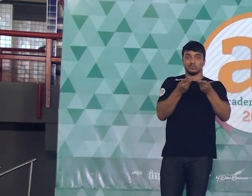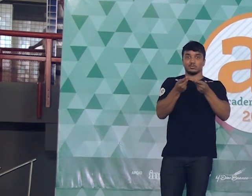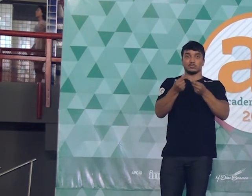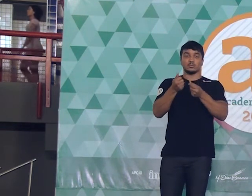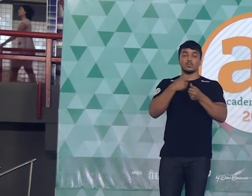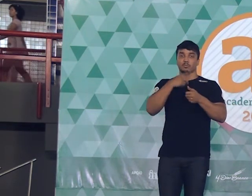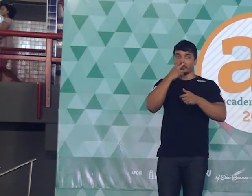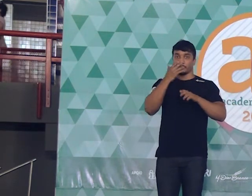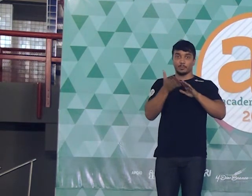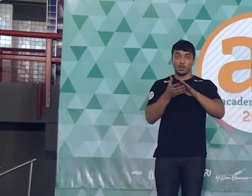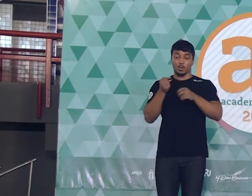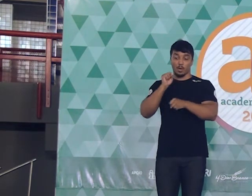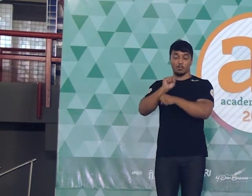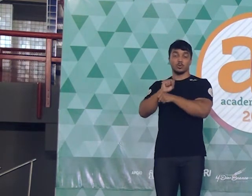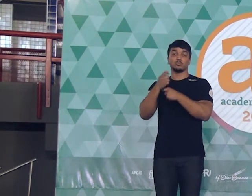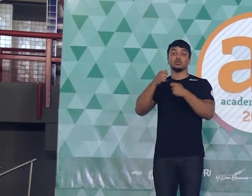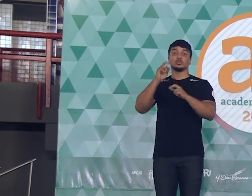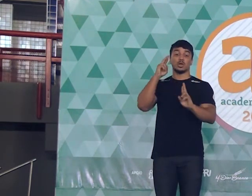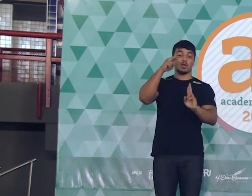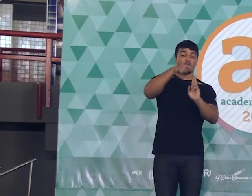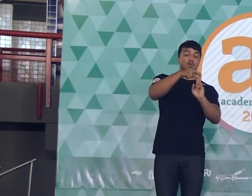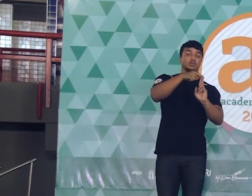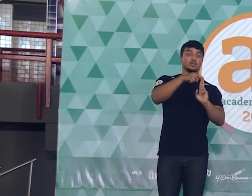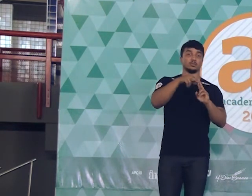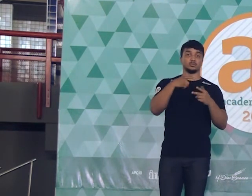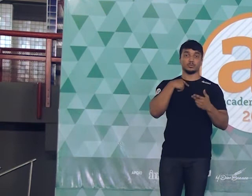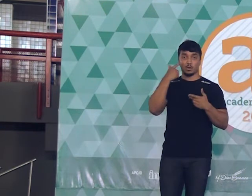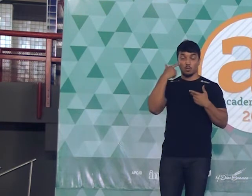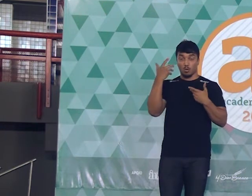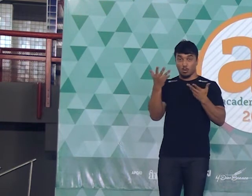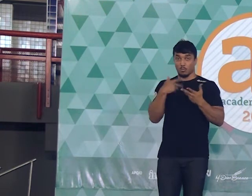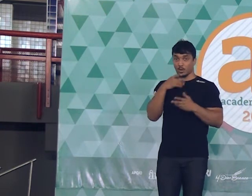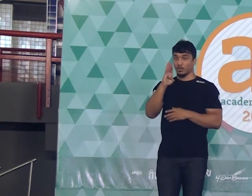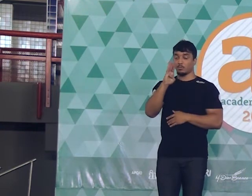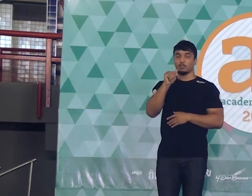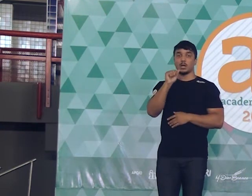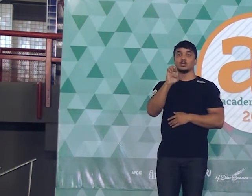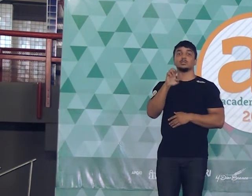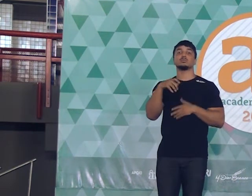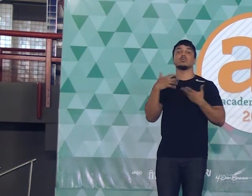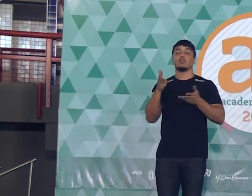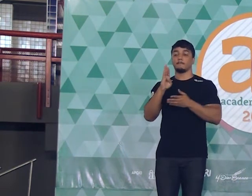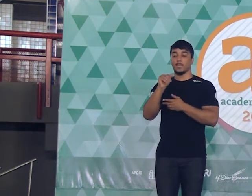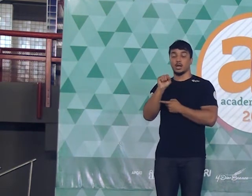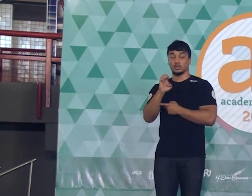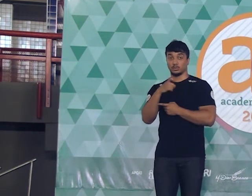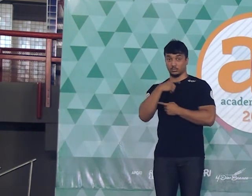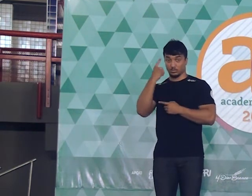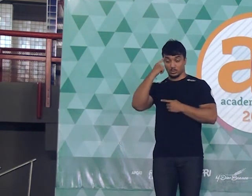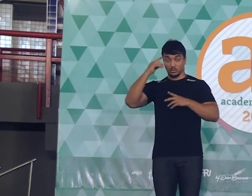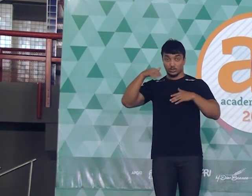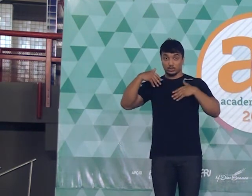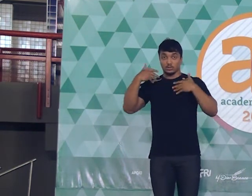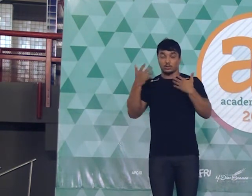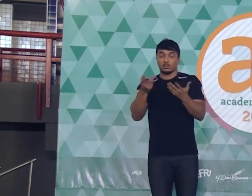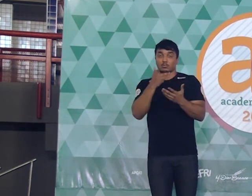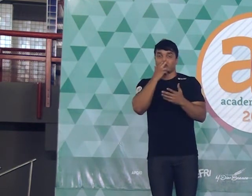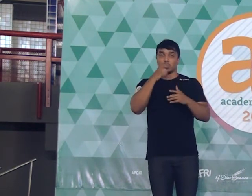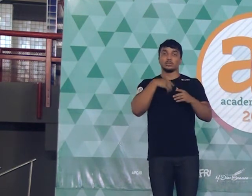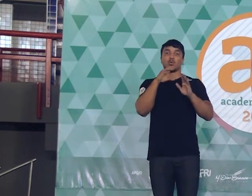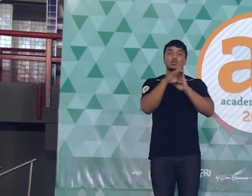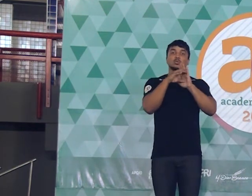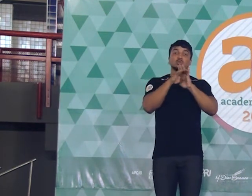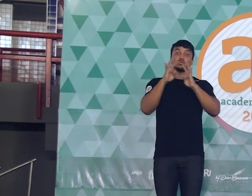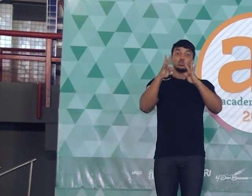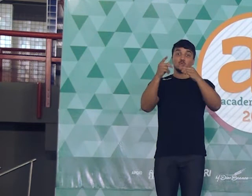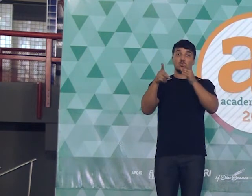eu preciso de um referencial. Então, o referencial vai ser a base que a gente vai ter para que nós possamos dar todos os conceitos